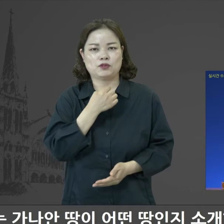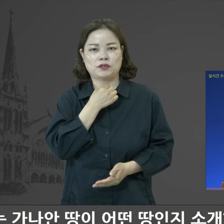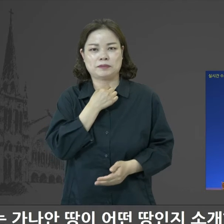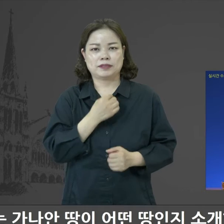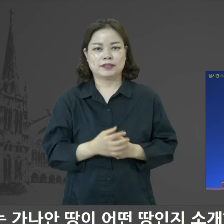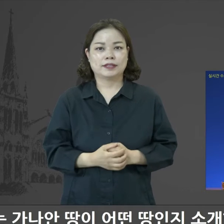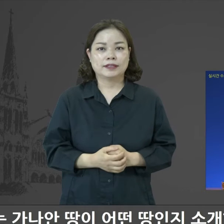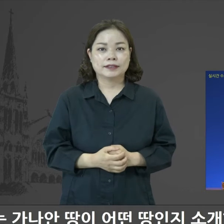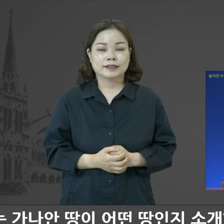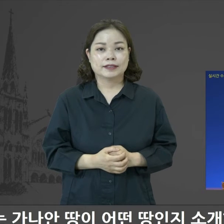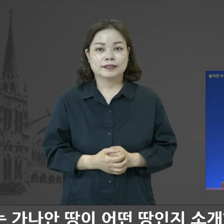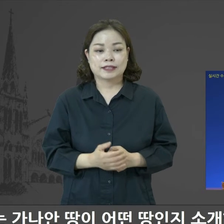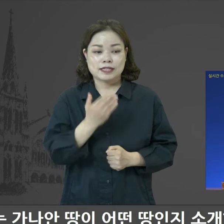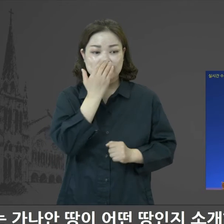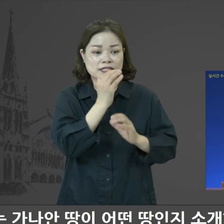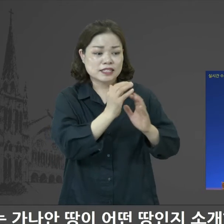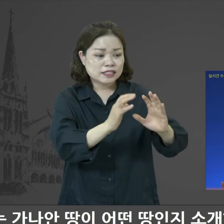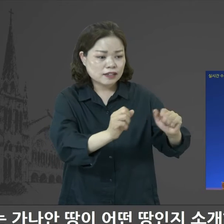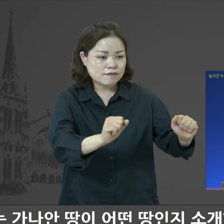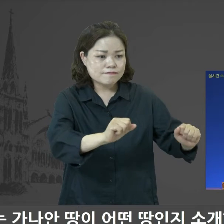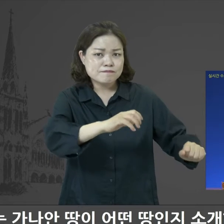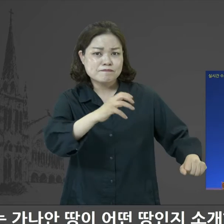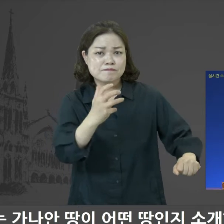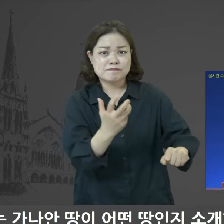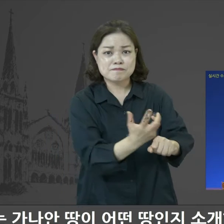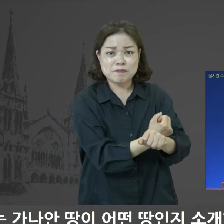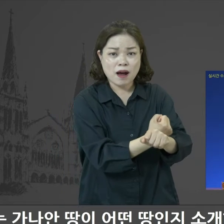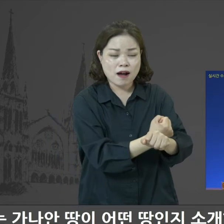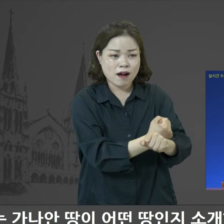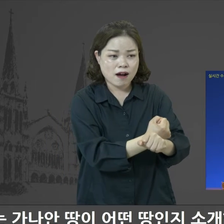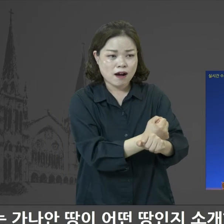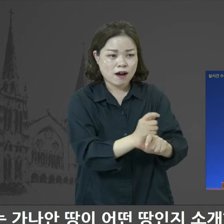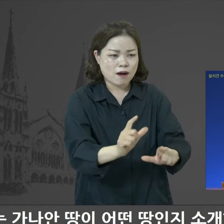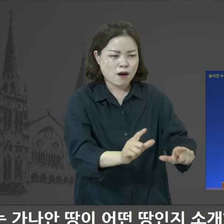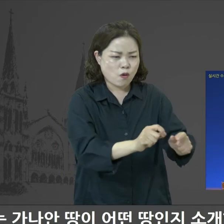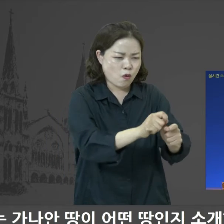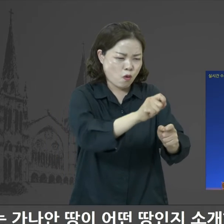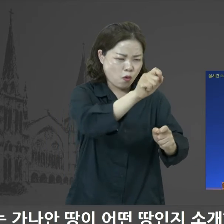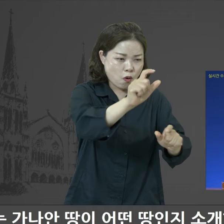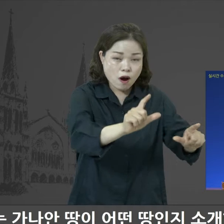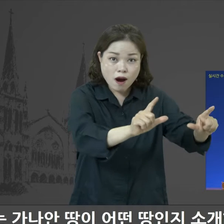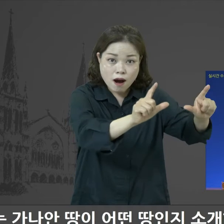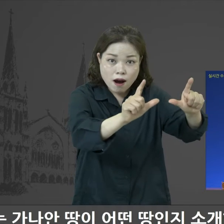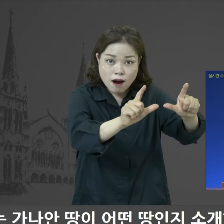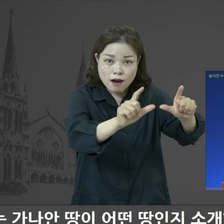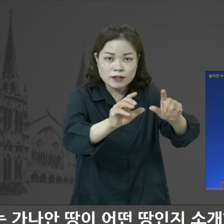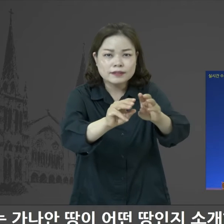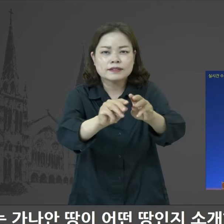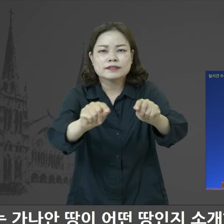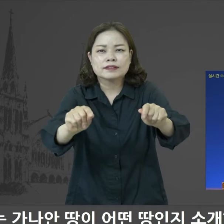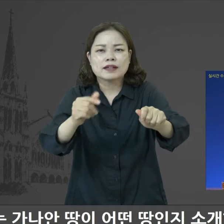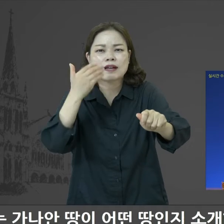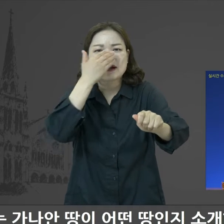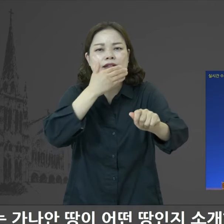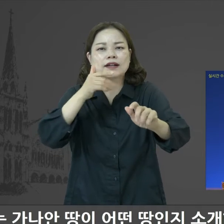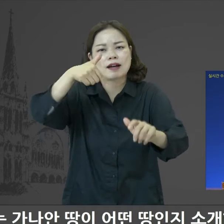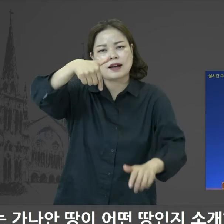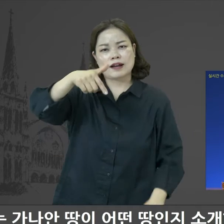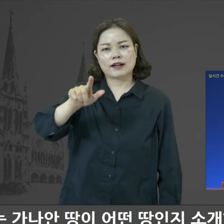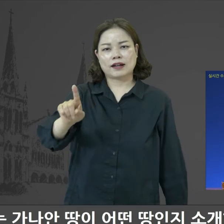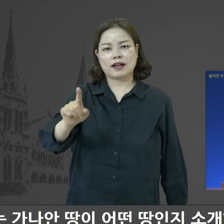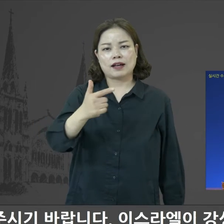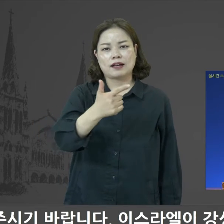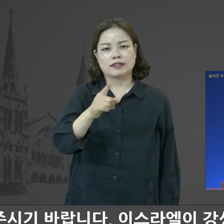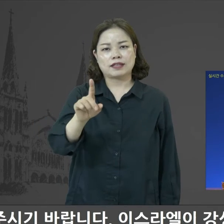하겠습니다. 이스라엘이 강성하고 장수를 누릴 땅, 가나안 땅은 어떤 땅일까요? 먼저